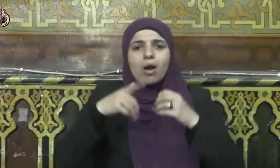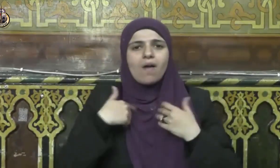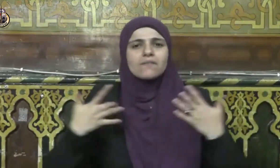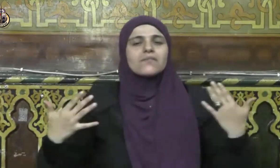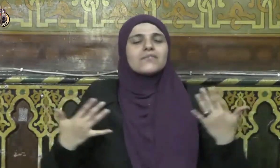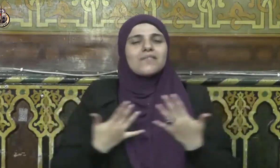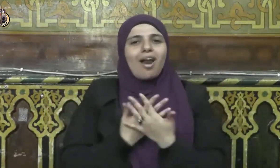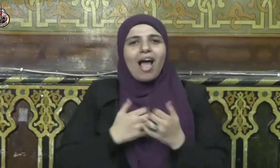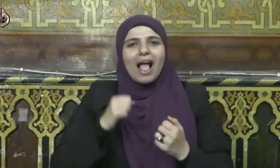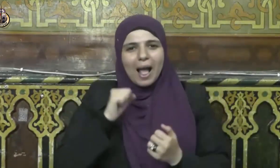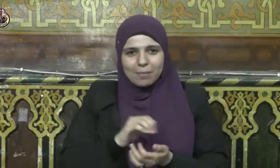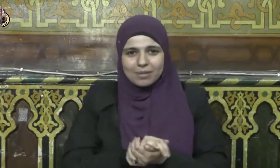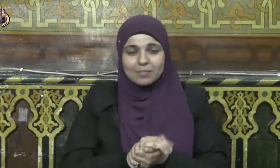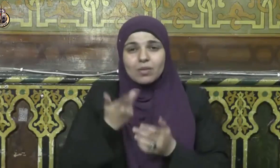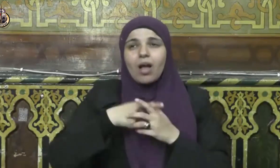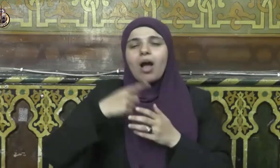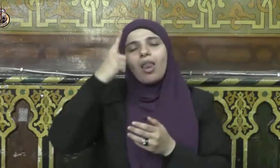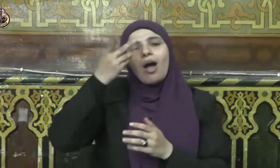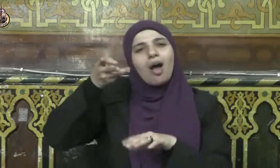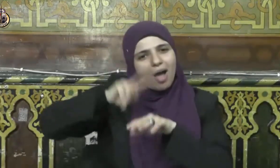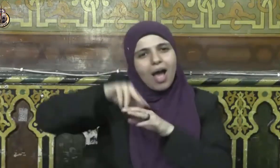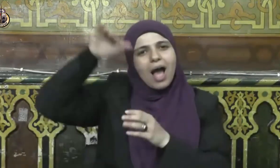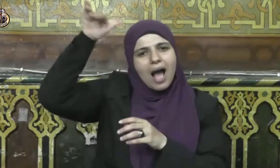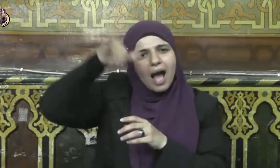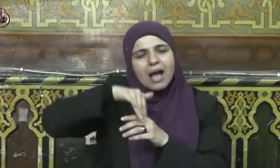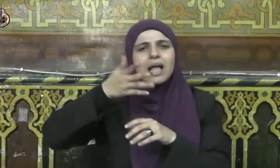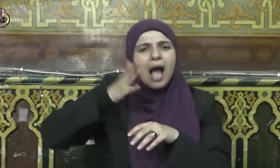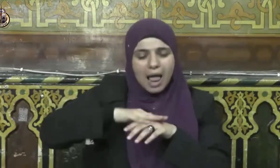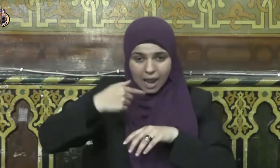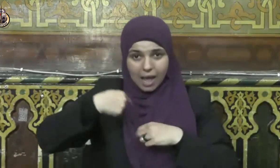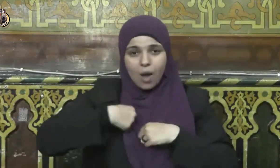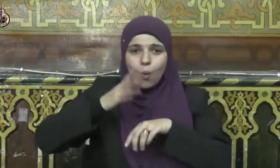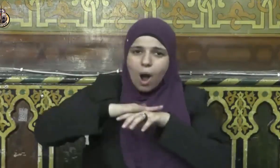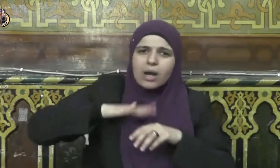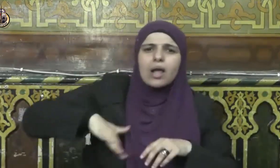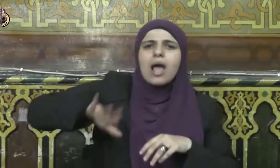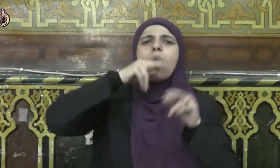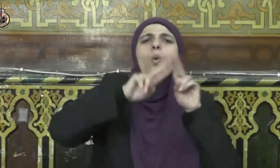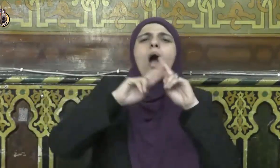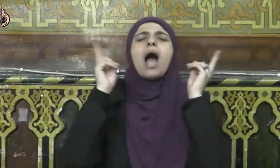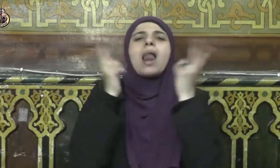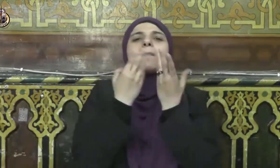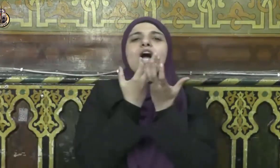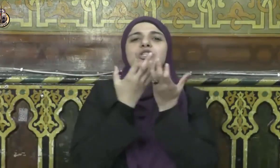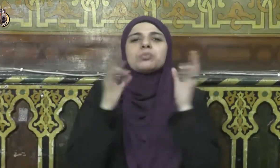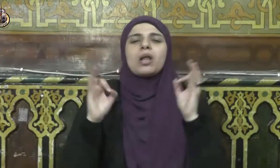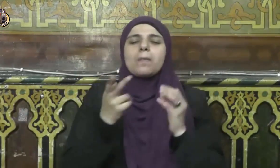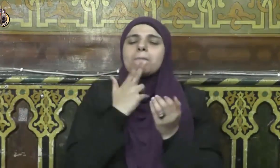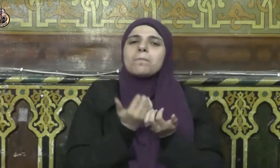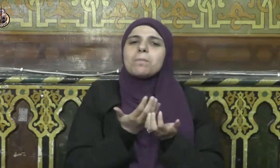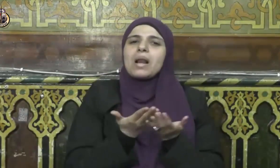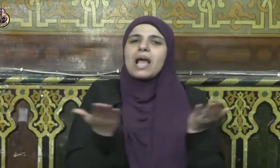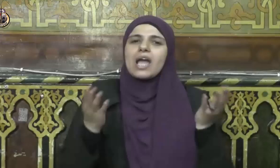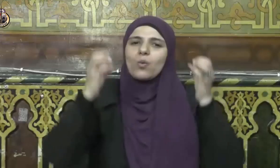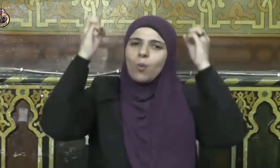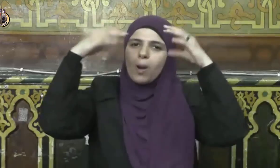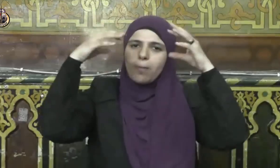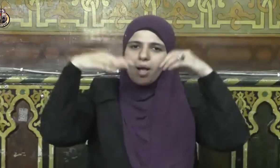ببهجته وفرحته، أعاده الله علينا وعليكم وعلى العالم أجمع بالخير